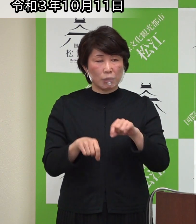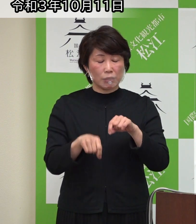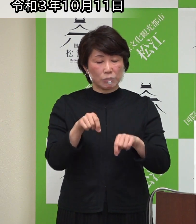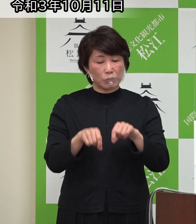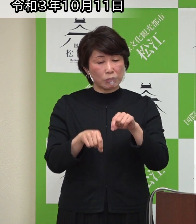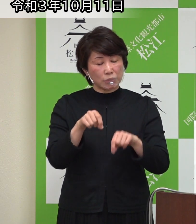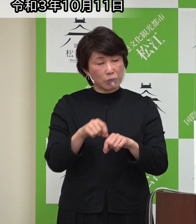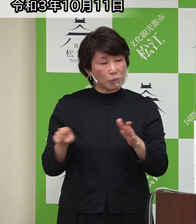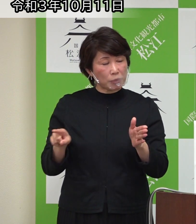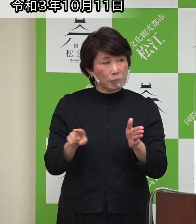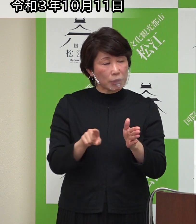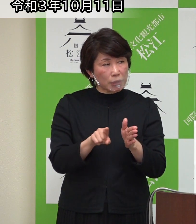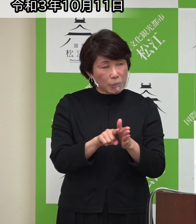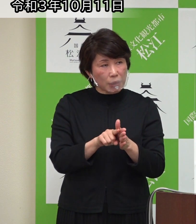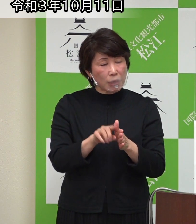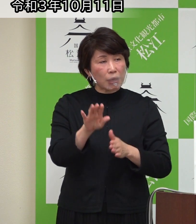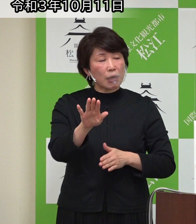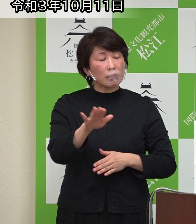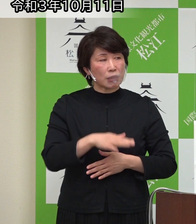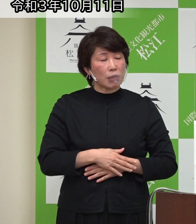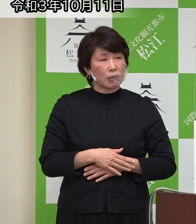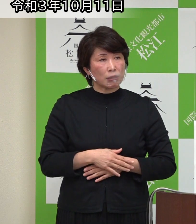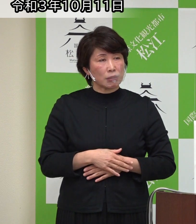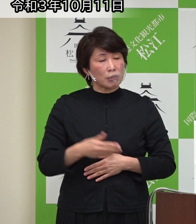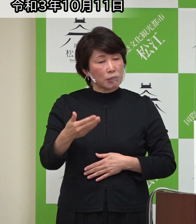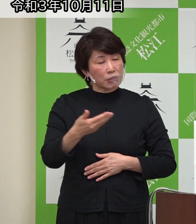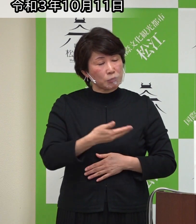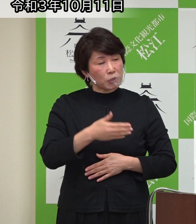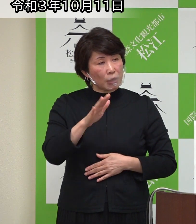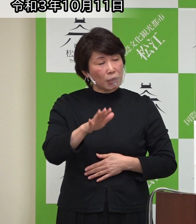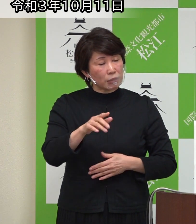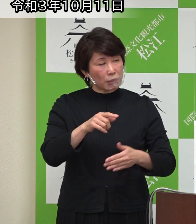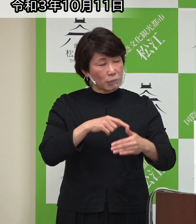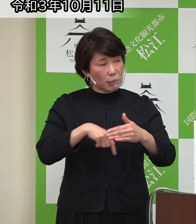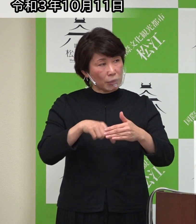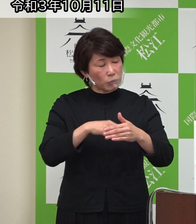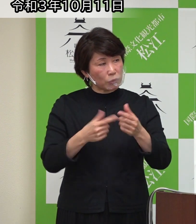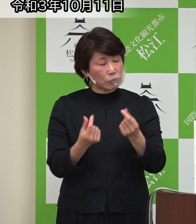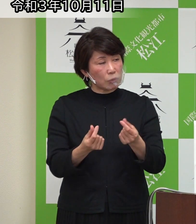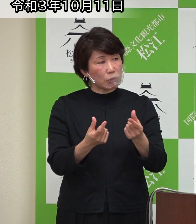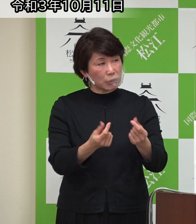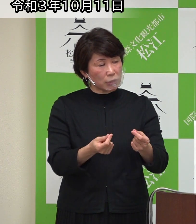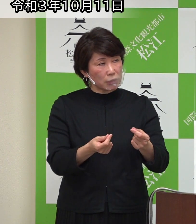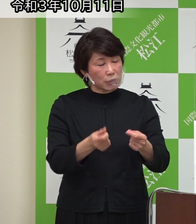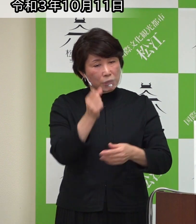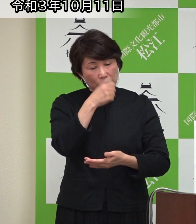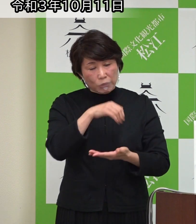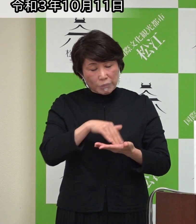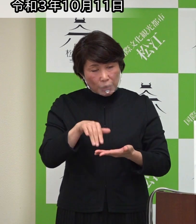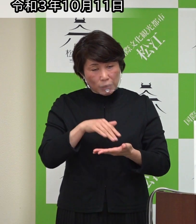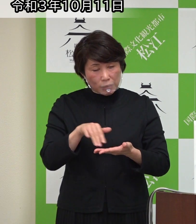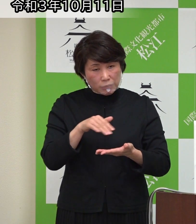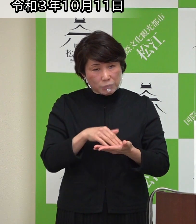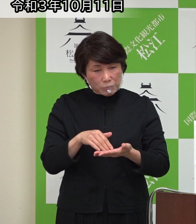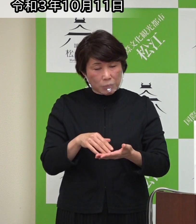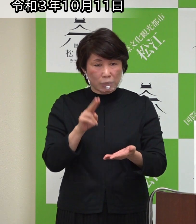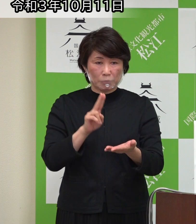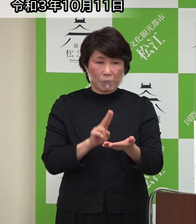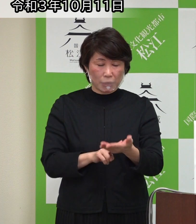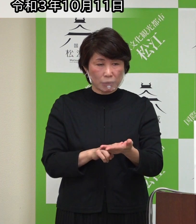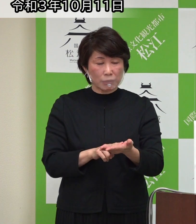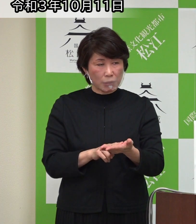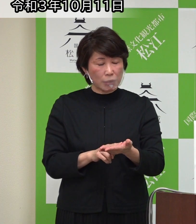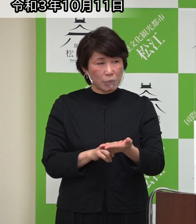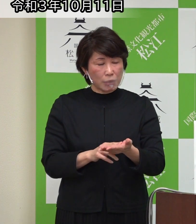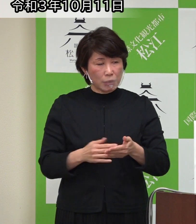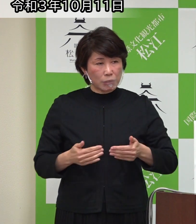、あの先ほど、ご質問もありましたが、あの何かです、ね、予算をつけて、それがかあの通ったから、進めていくという形